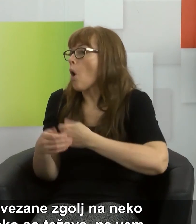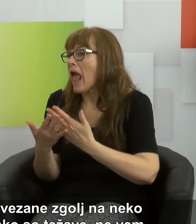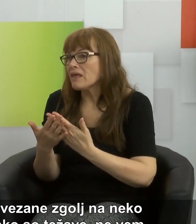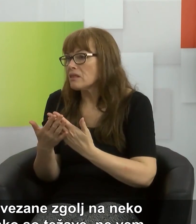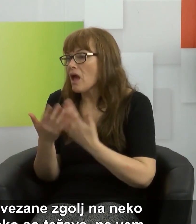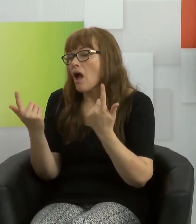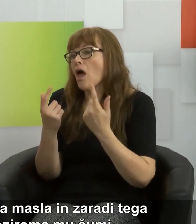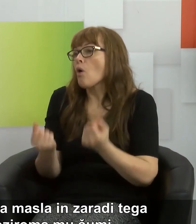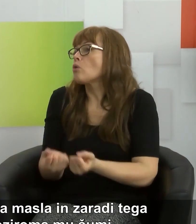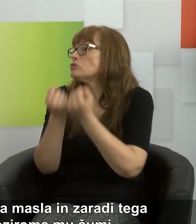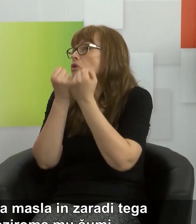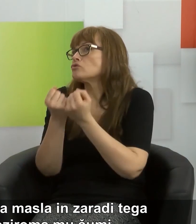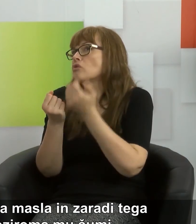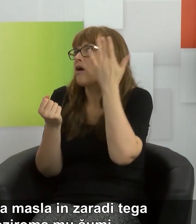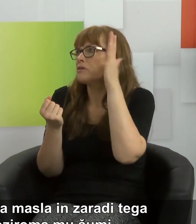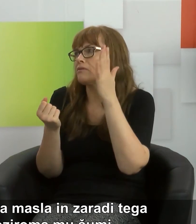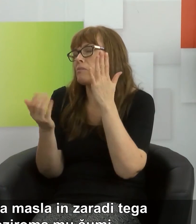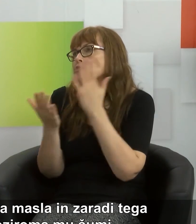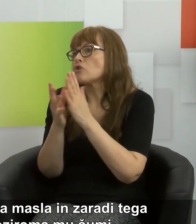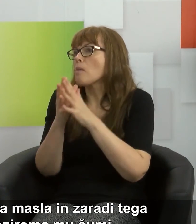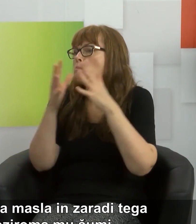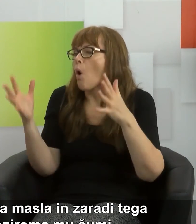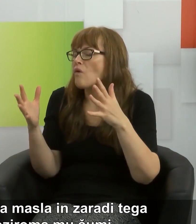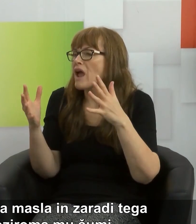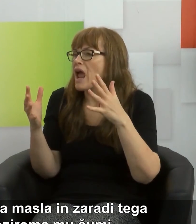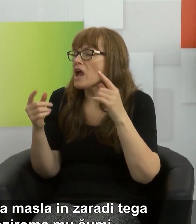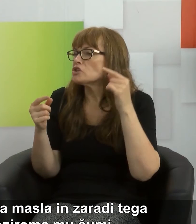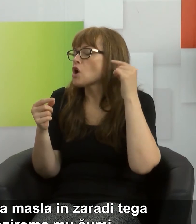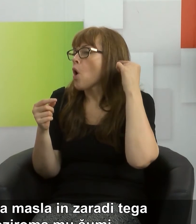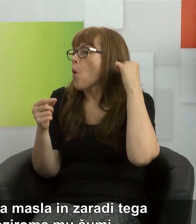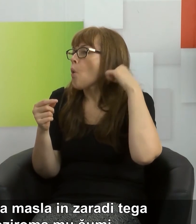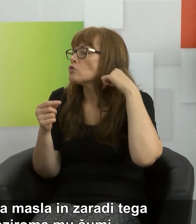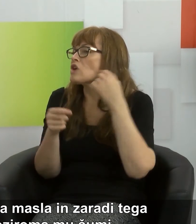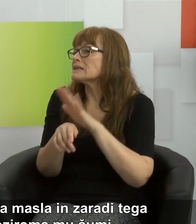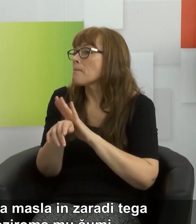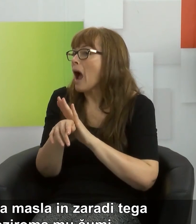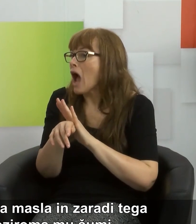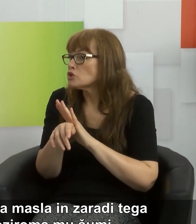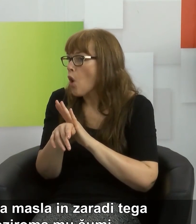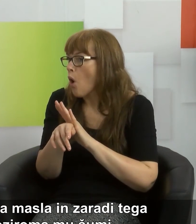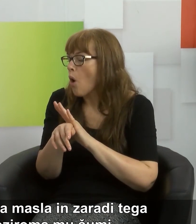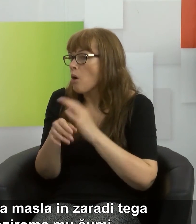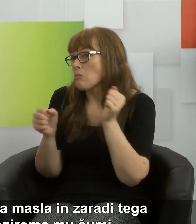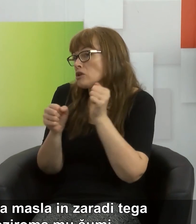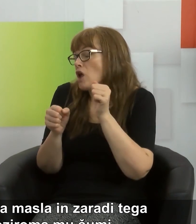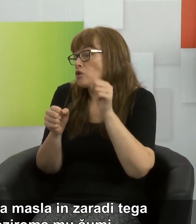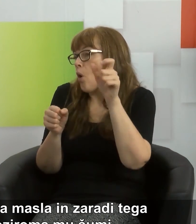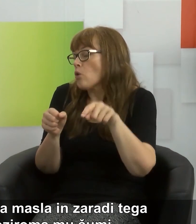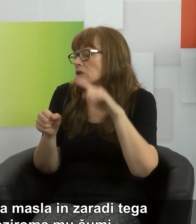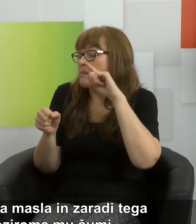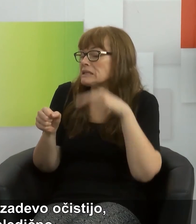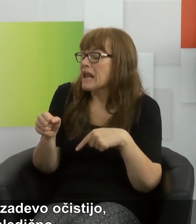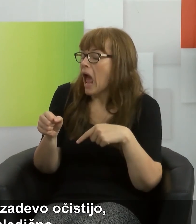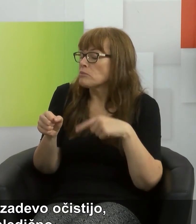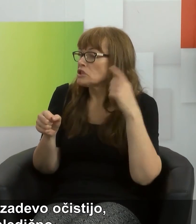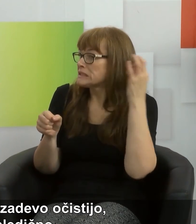so težave, ne vem, že povečanega ušesnega masla in zaradi tega oseba slabše sliši oziroma ima